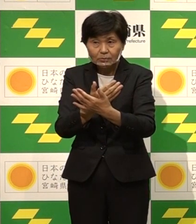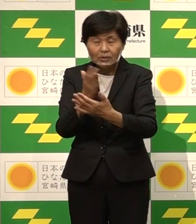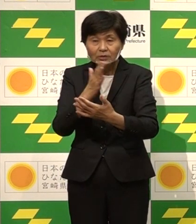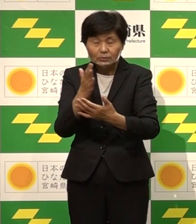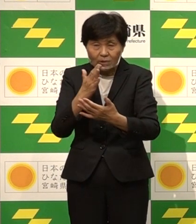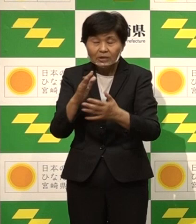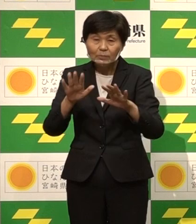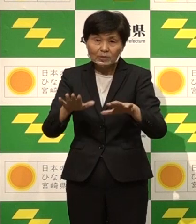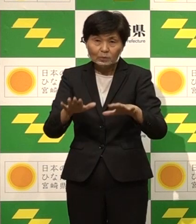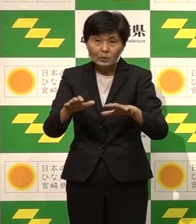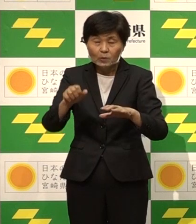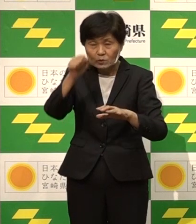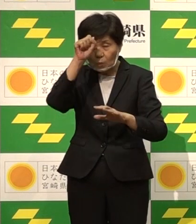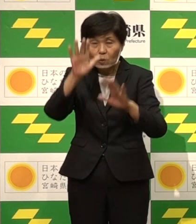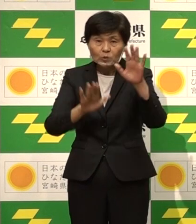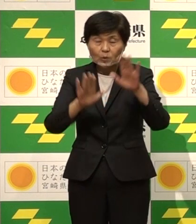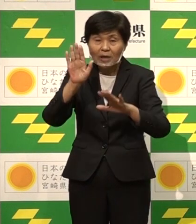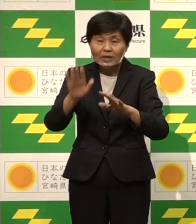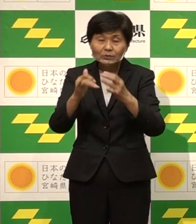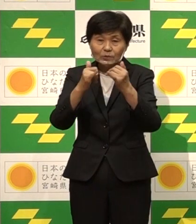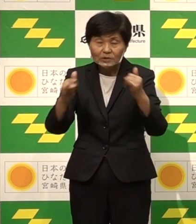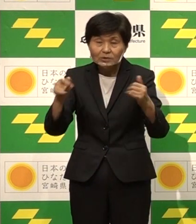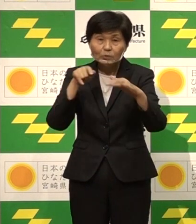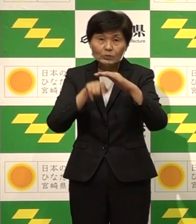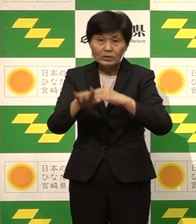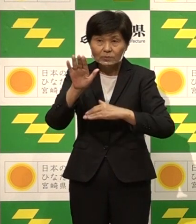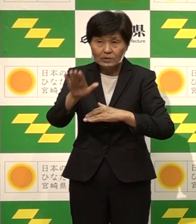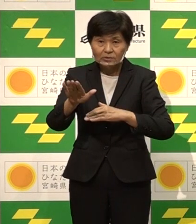ります。 ありがとうございました。